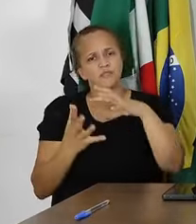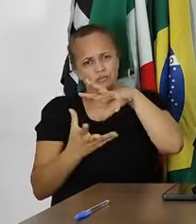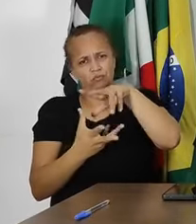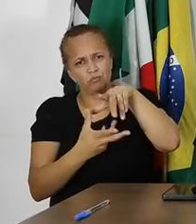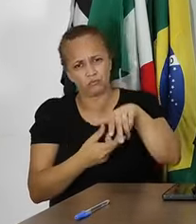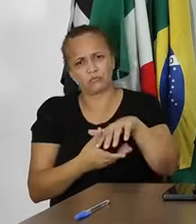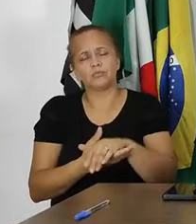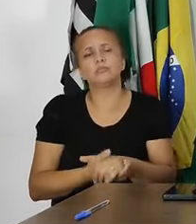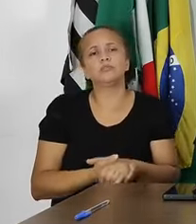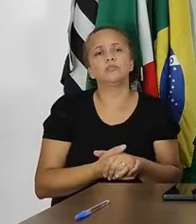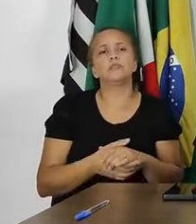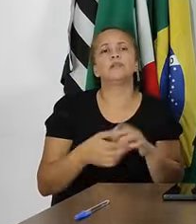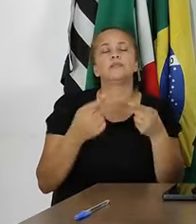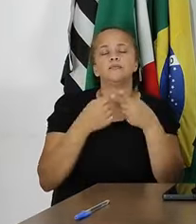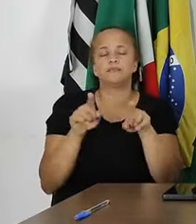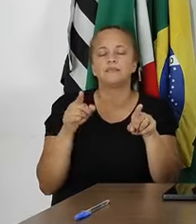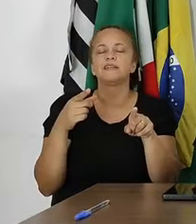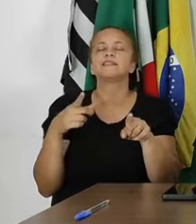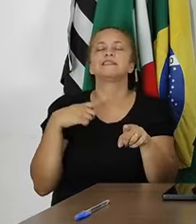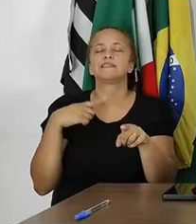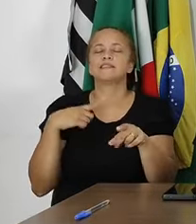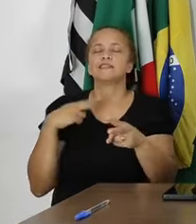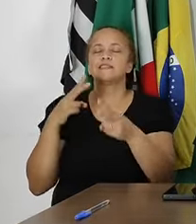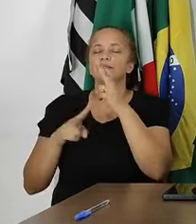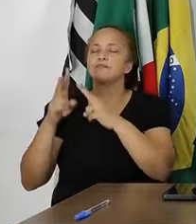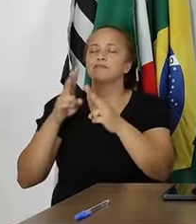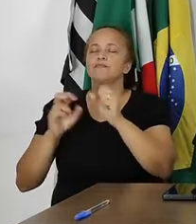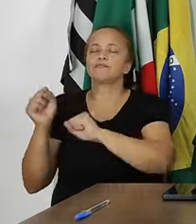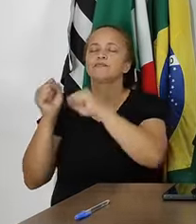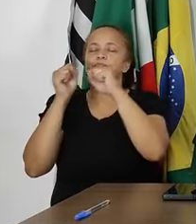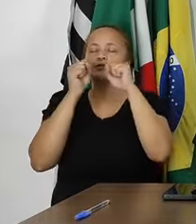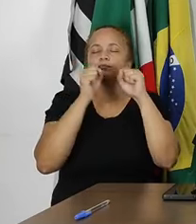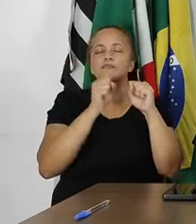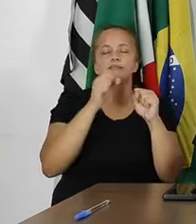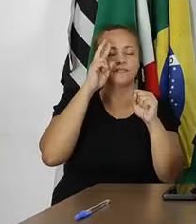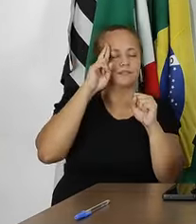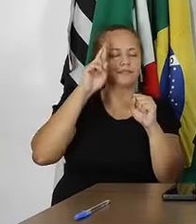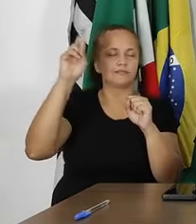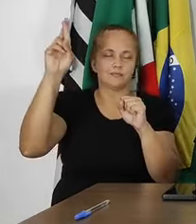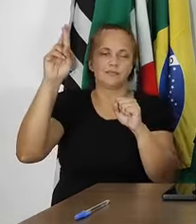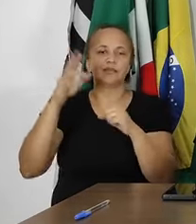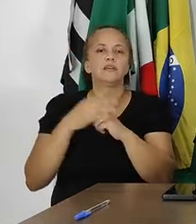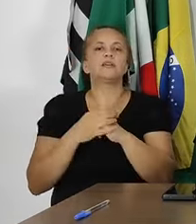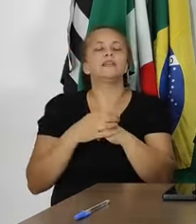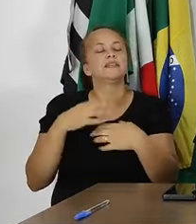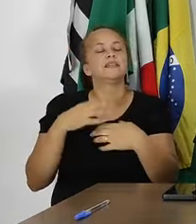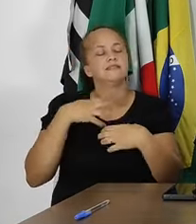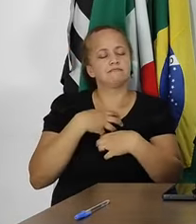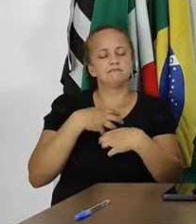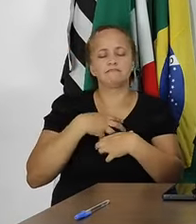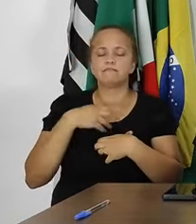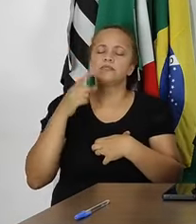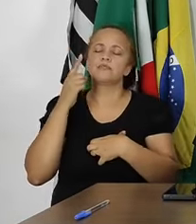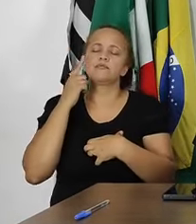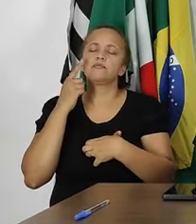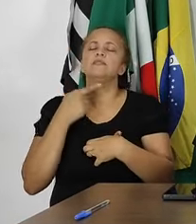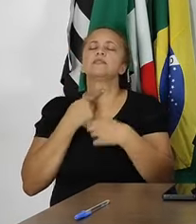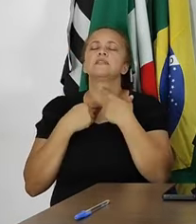maligno, sermos transformados pelo poder de Deus e experimentar a vontade de Deus, que é